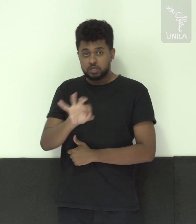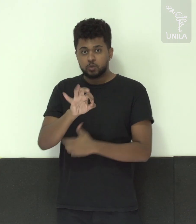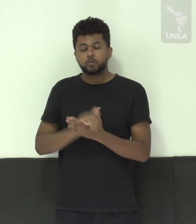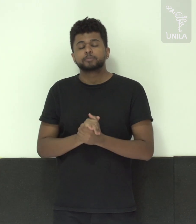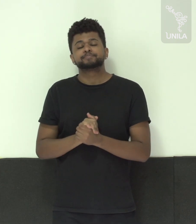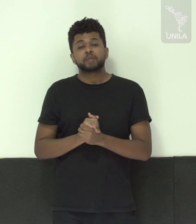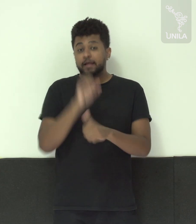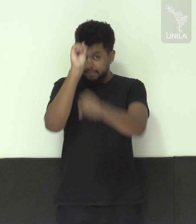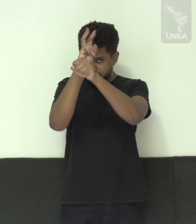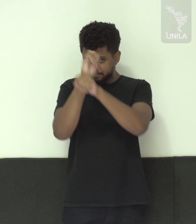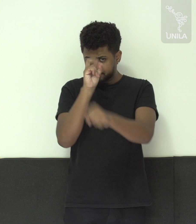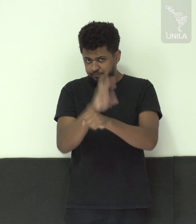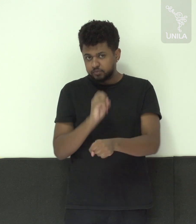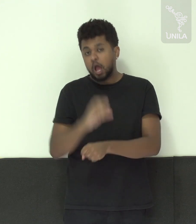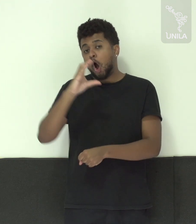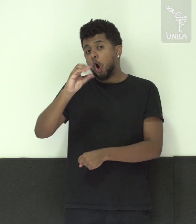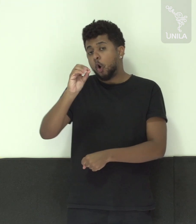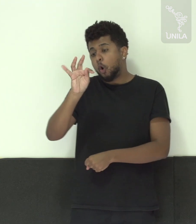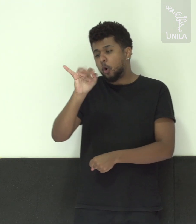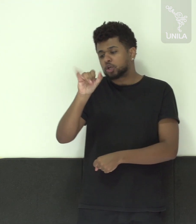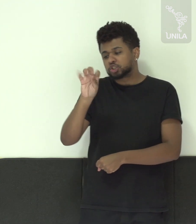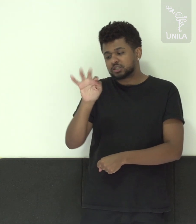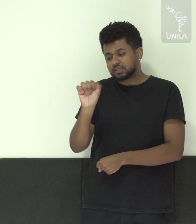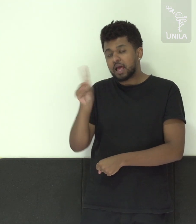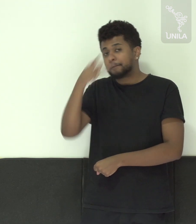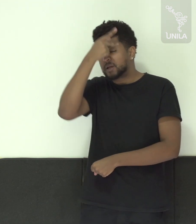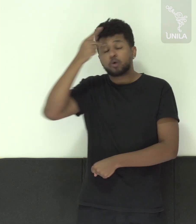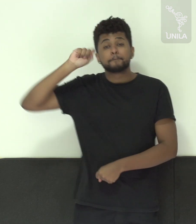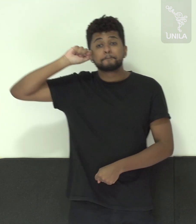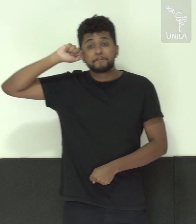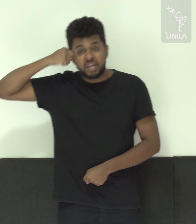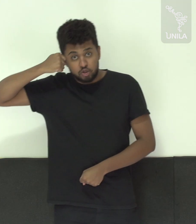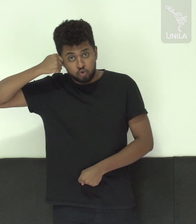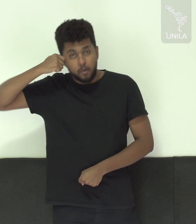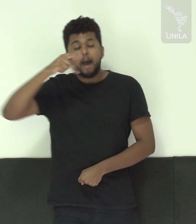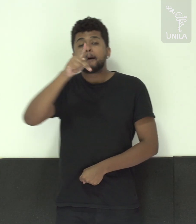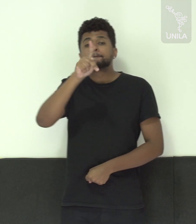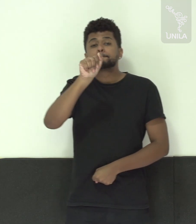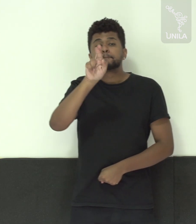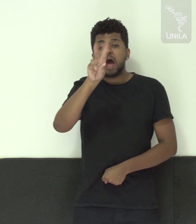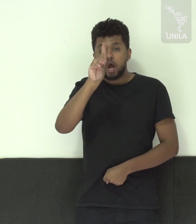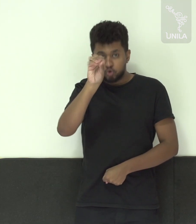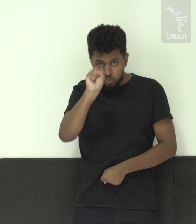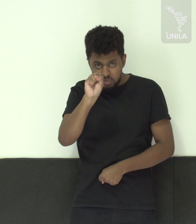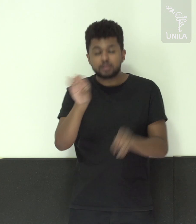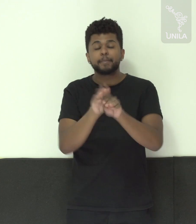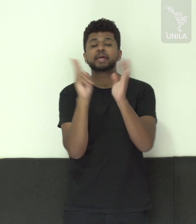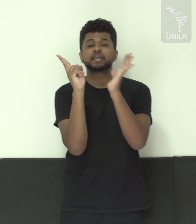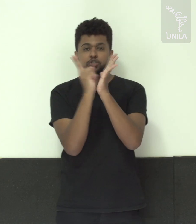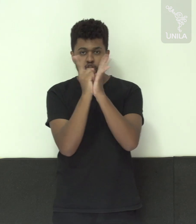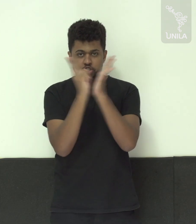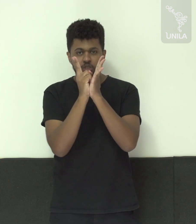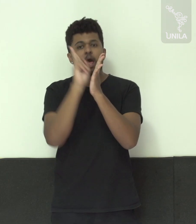28,50% das vagas cotistas serão destinadas a pretos, pardos e indígenas. Será reservada